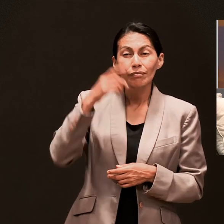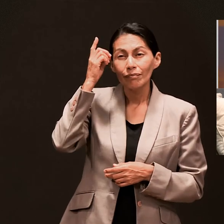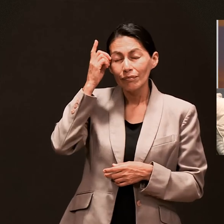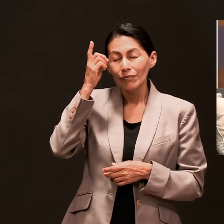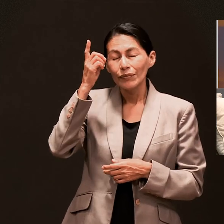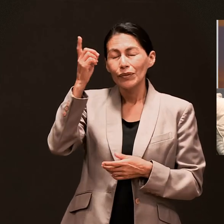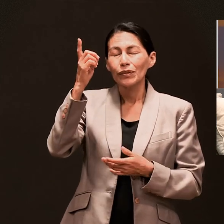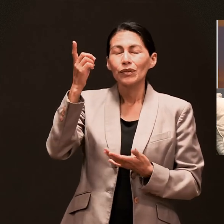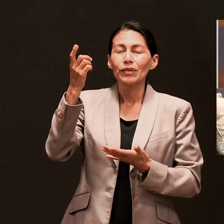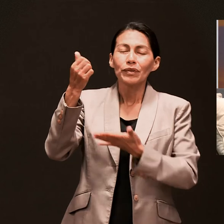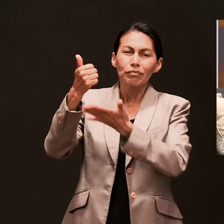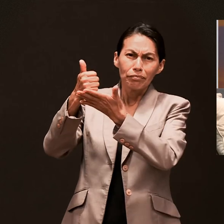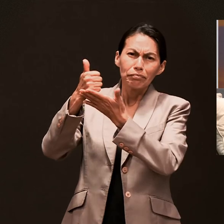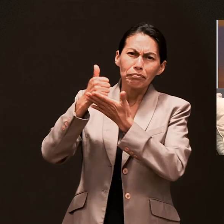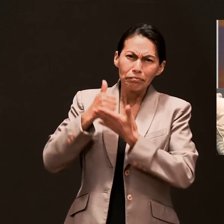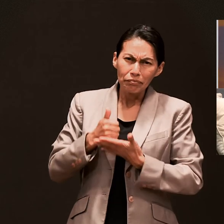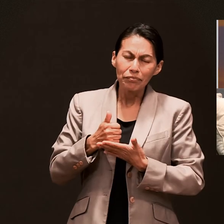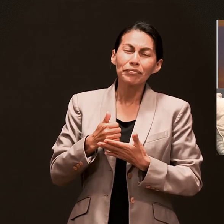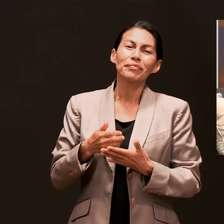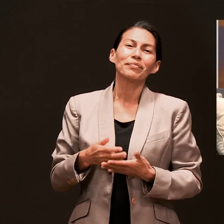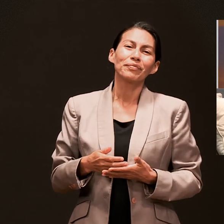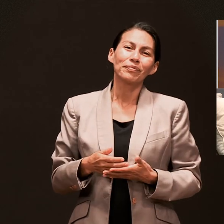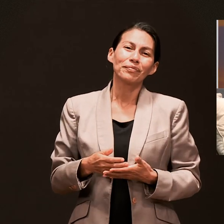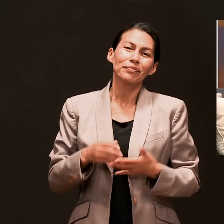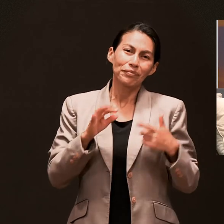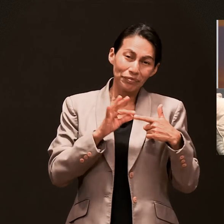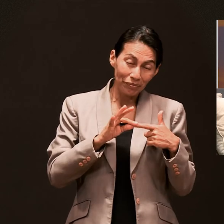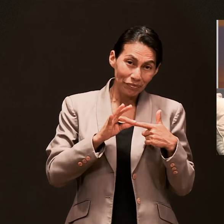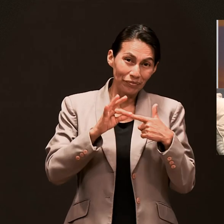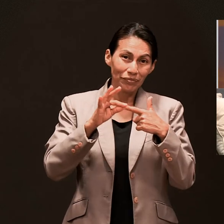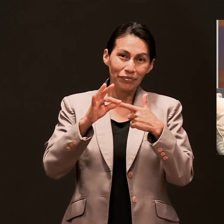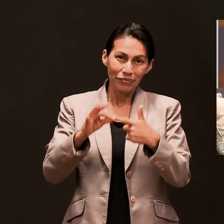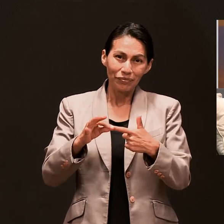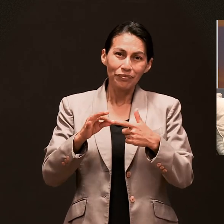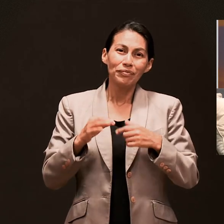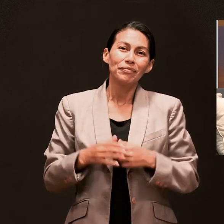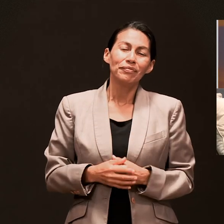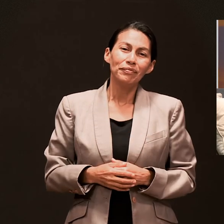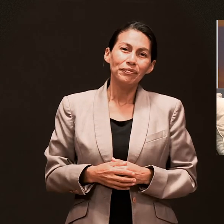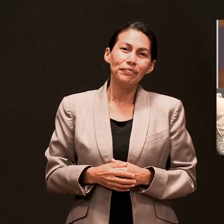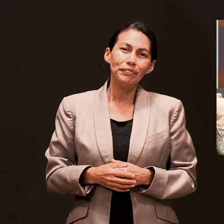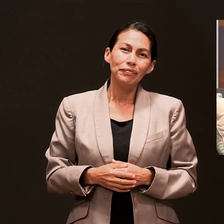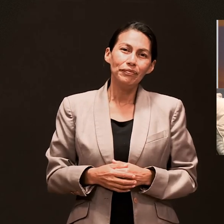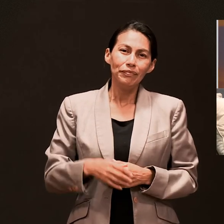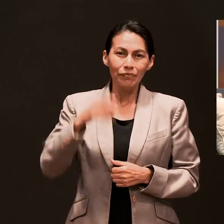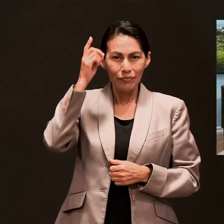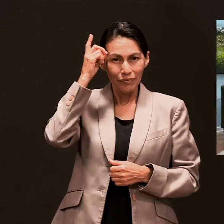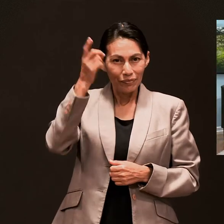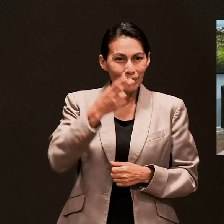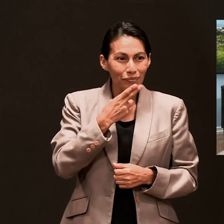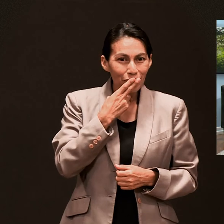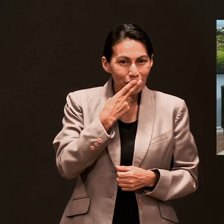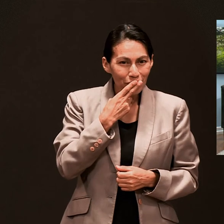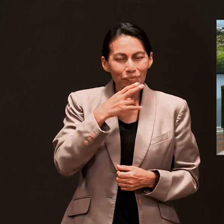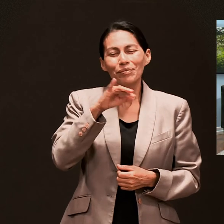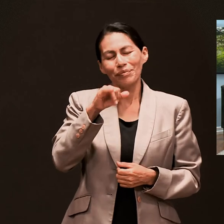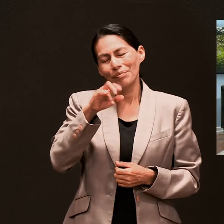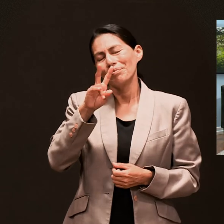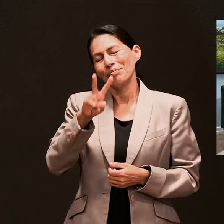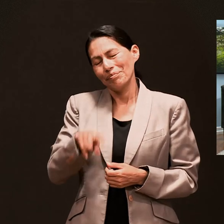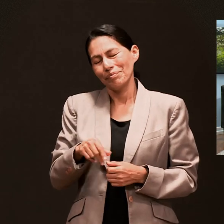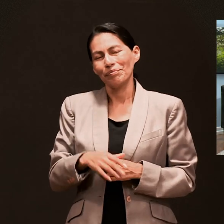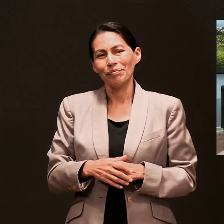hijos de Dios que me han dado este pues que me han guiado también no